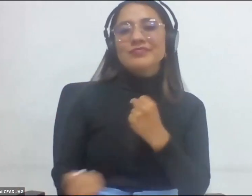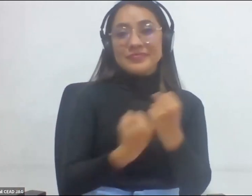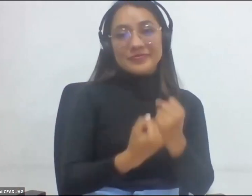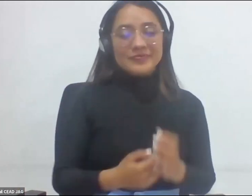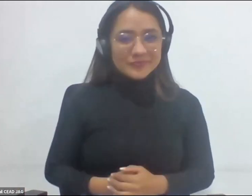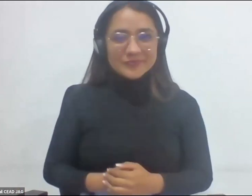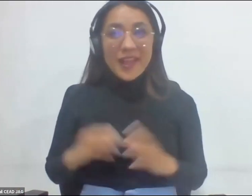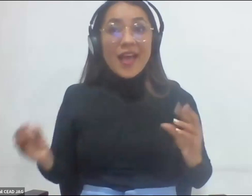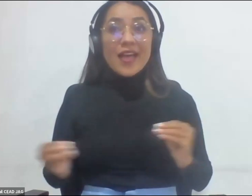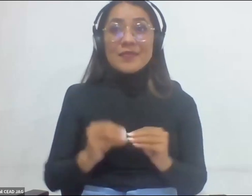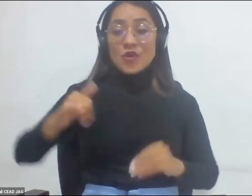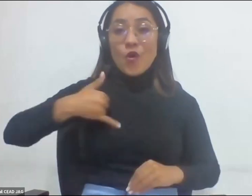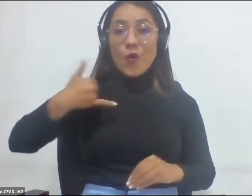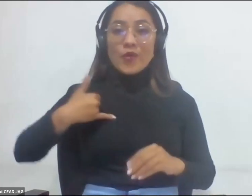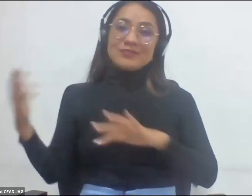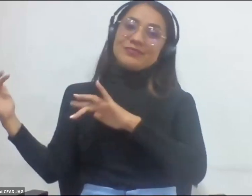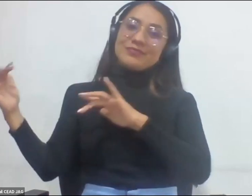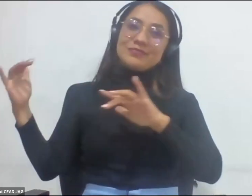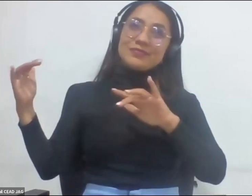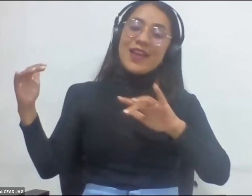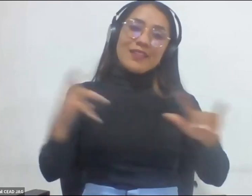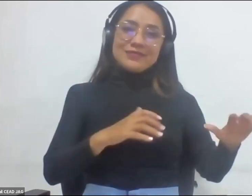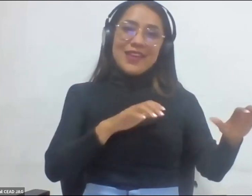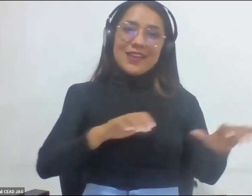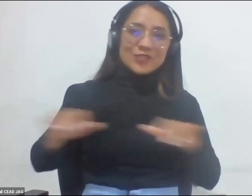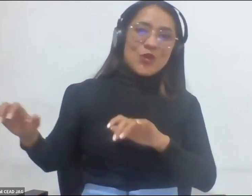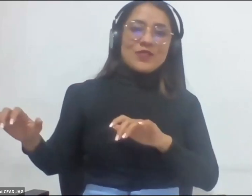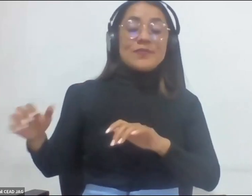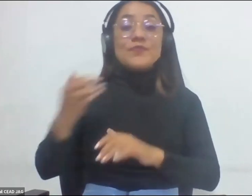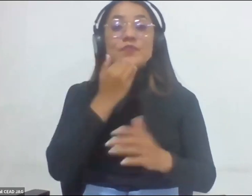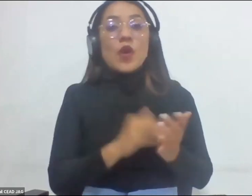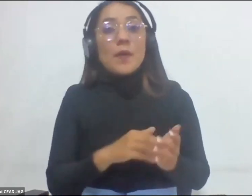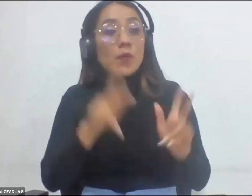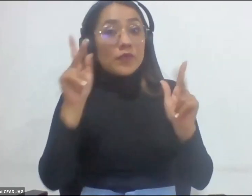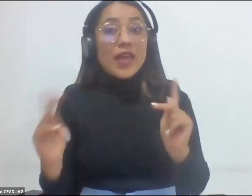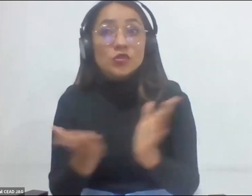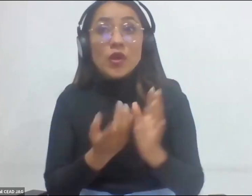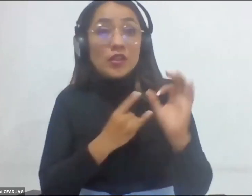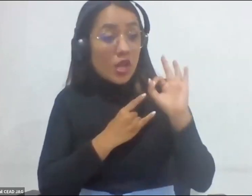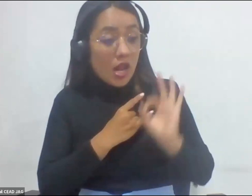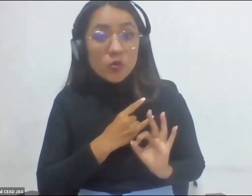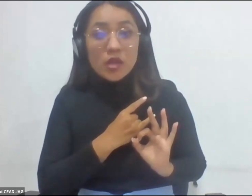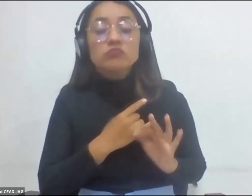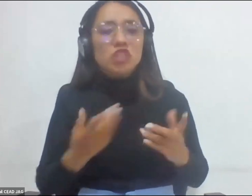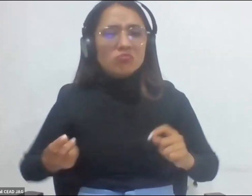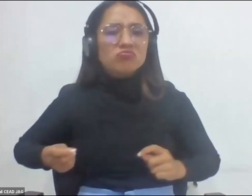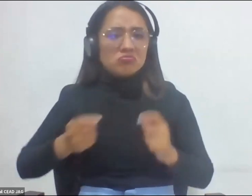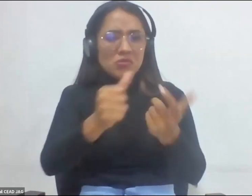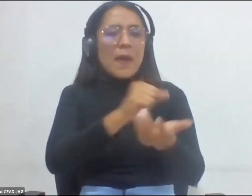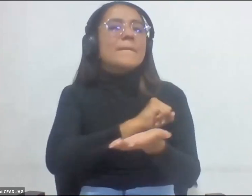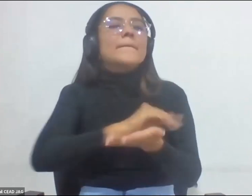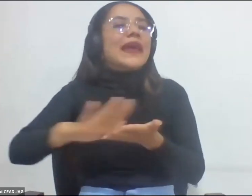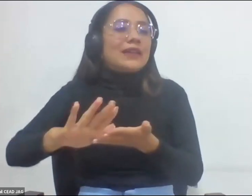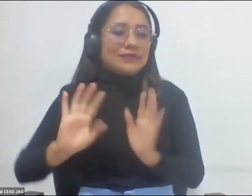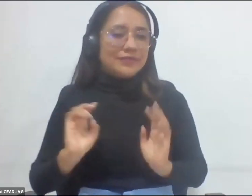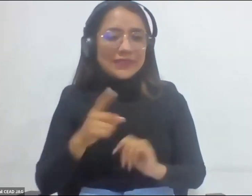jóvenes en acción si un estudiante de la unad recibe la beca para llamarlo trae convencionalmente que es el valor